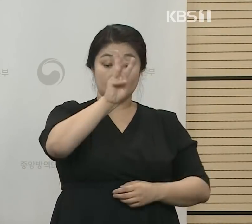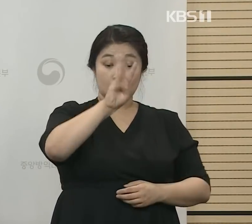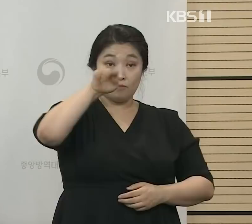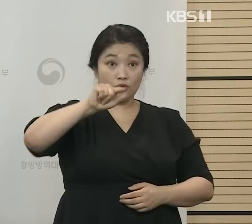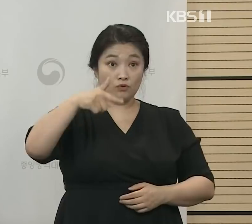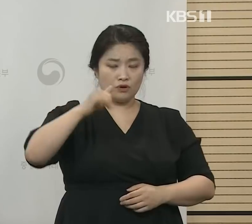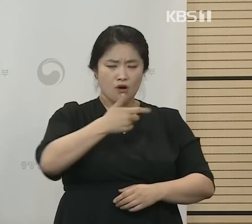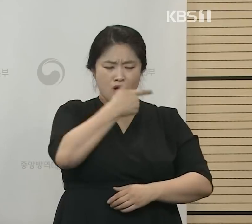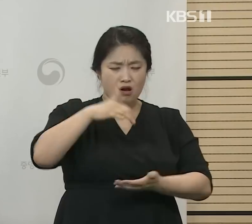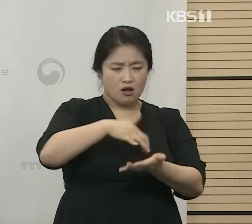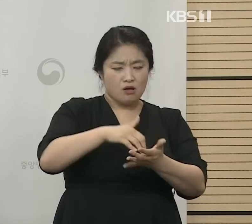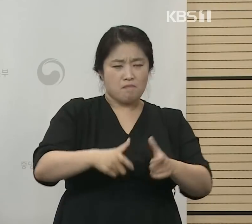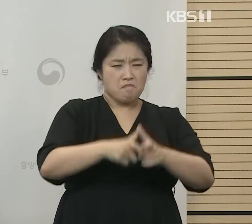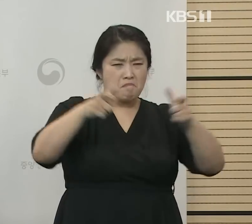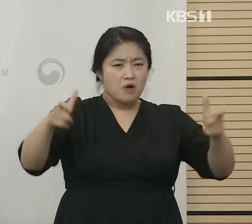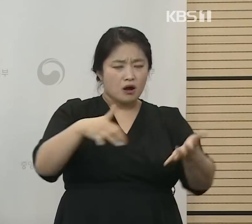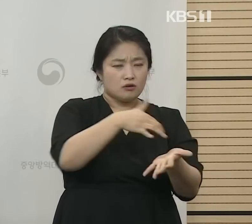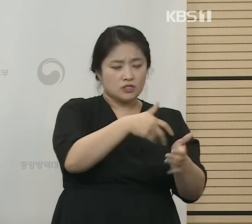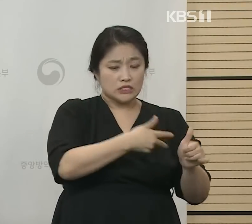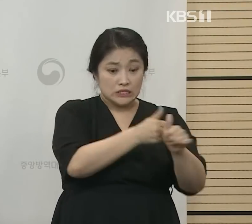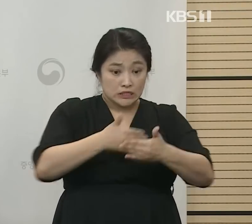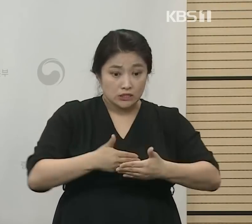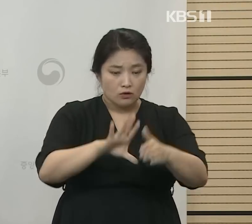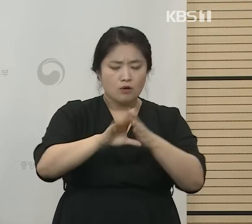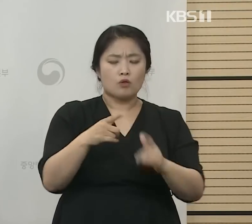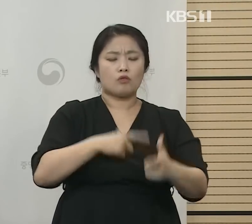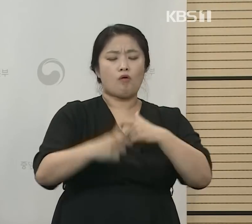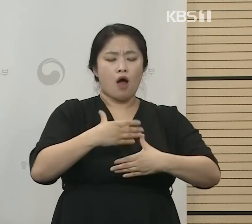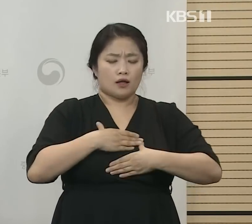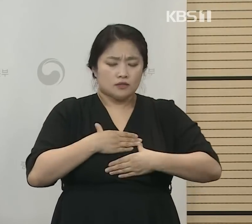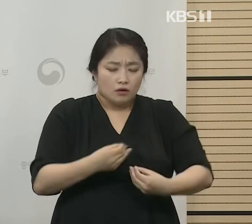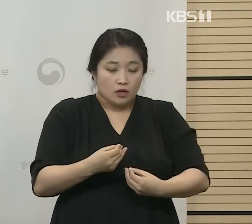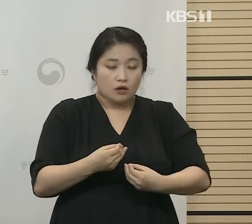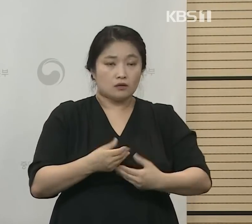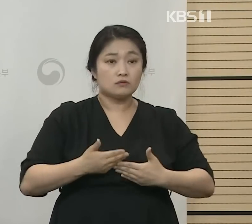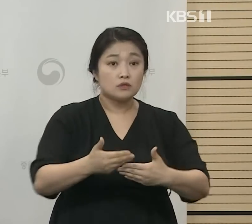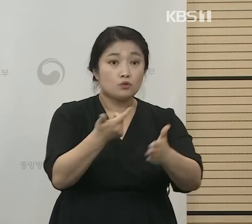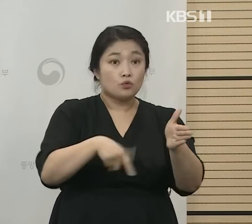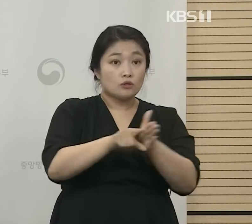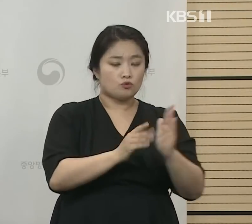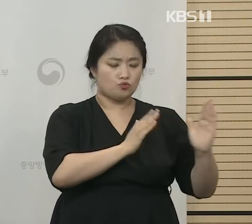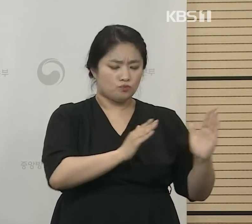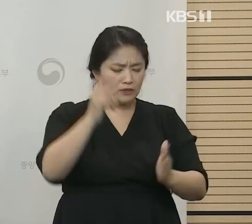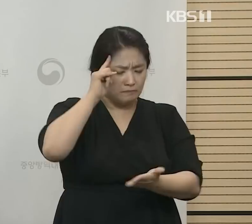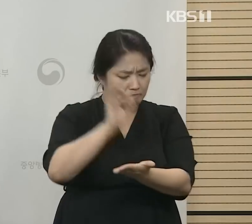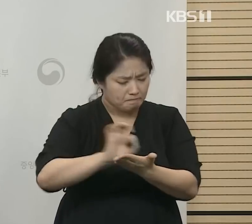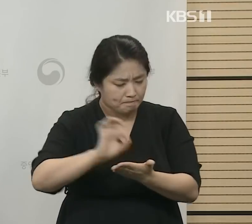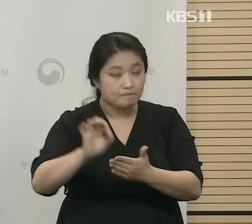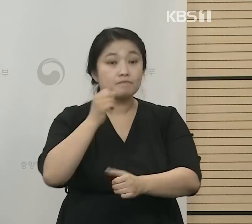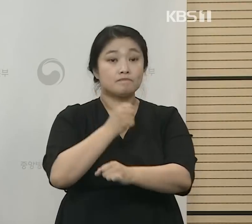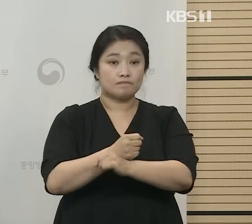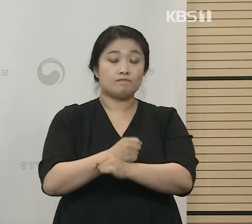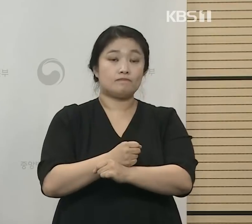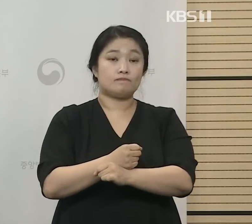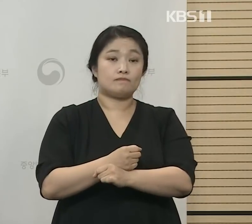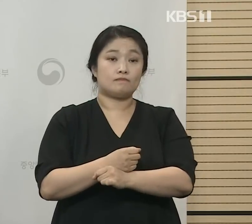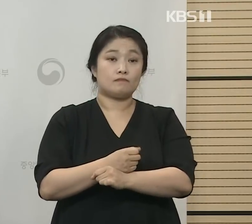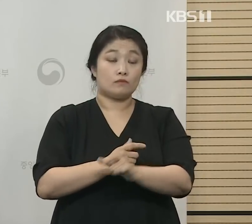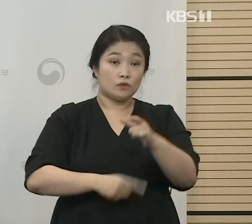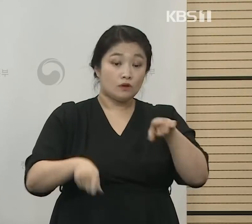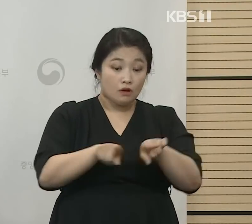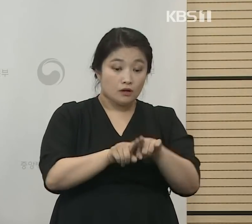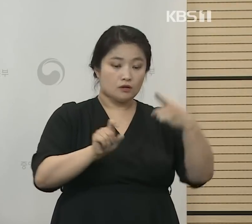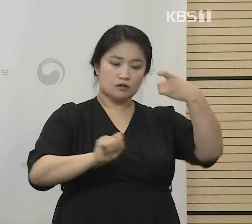3분기는 대규모 접종이 진행되는 만큼 보다 안전한 접종을 실시할 수 있도록 준비에 만전을 기하겠습니다.